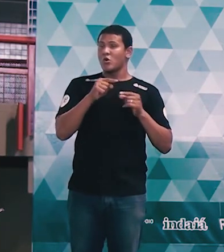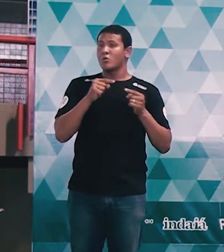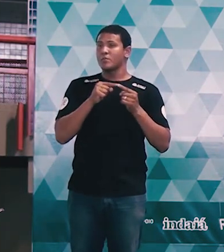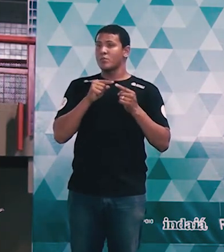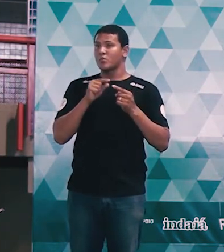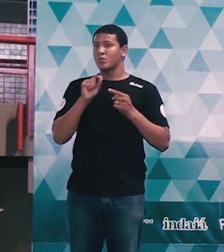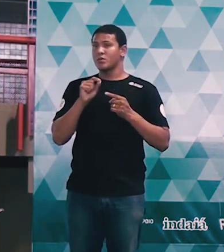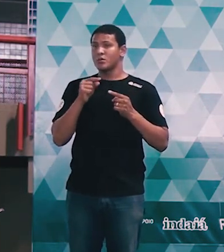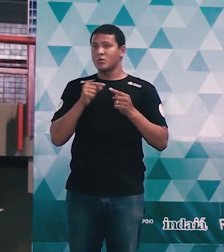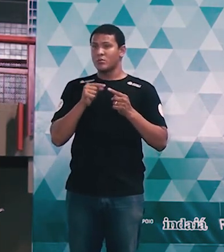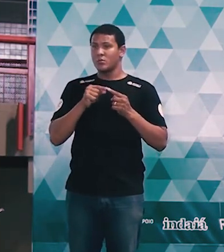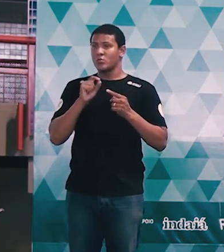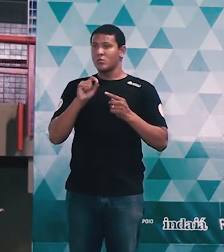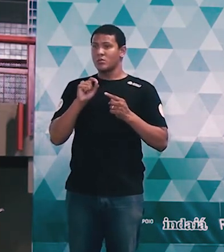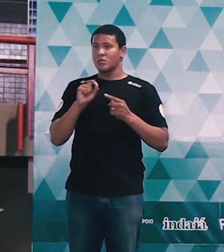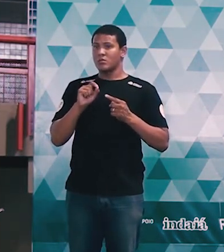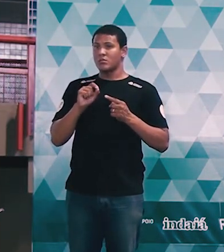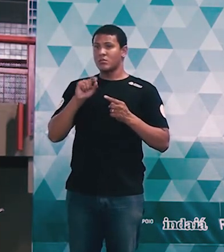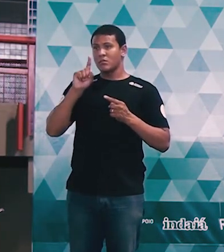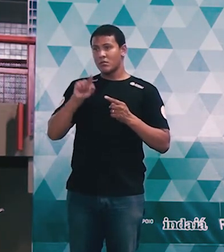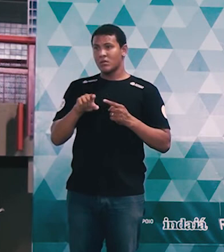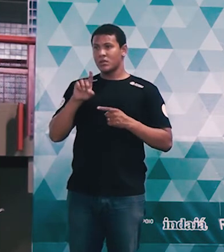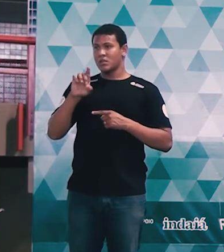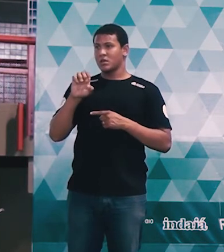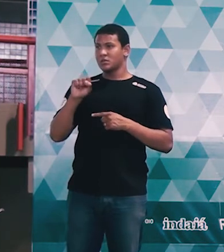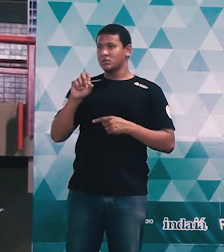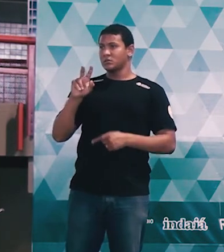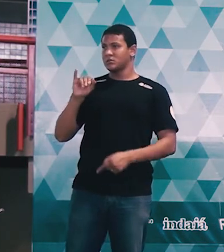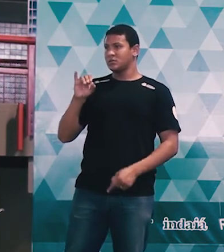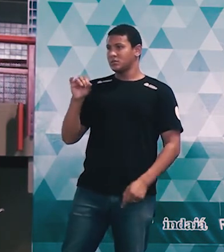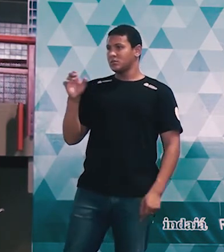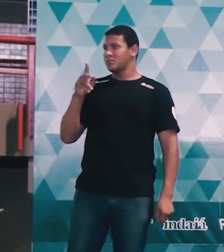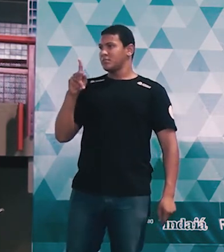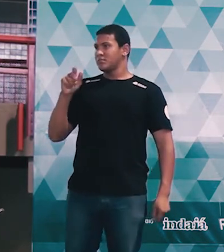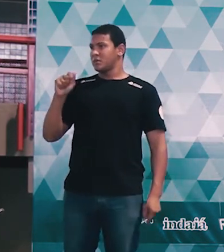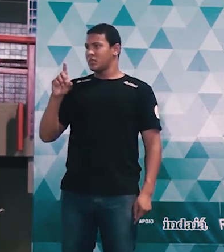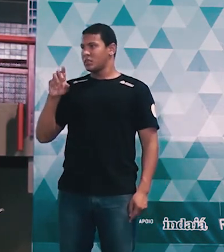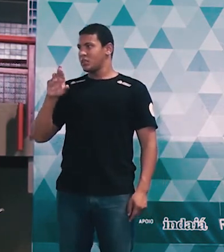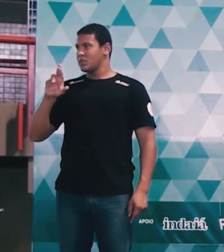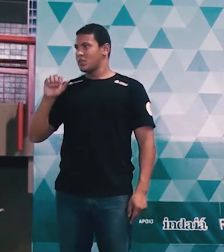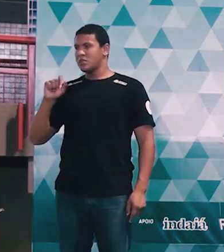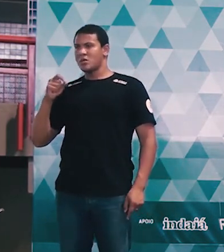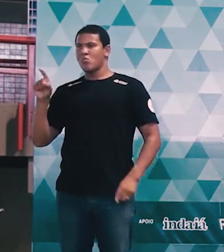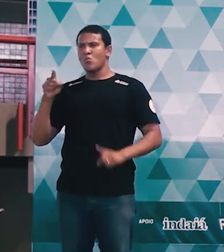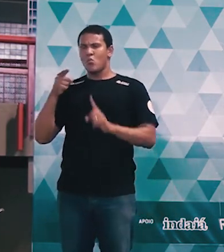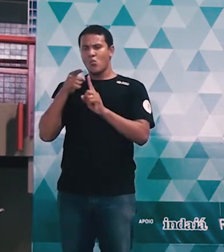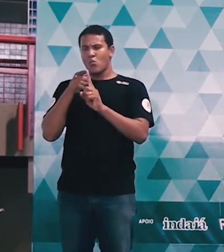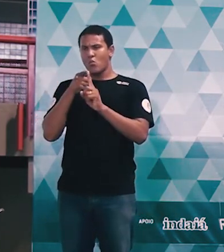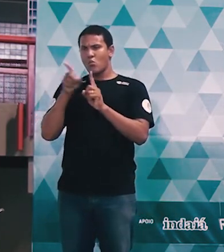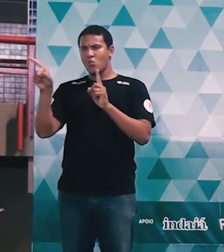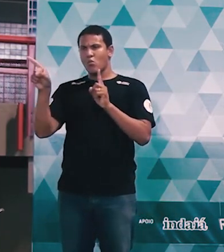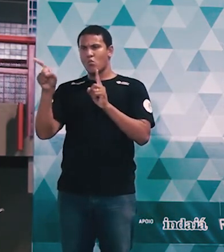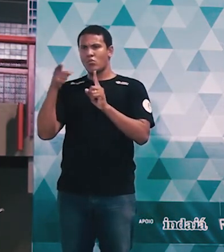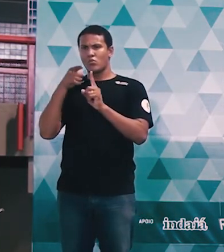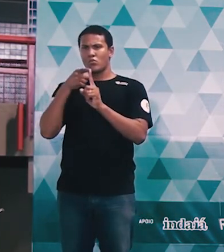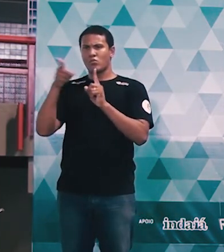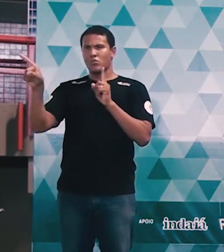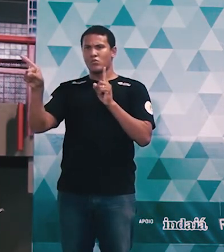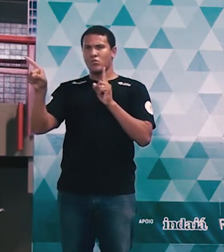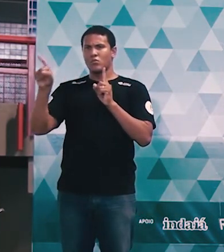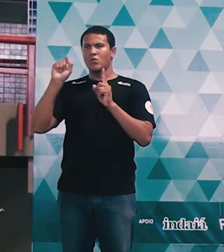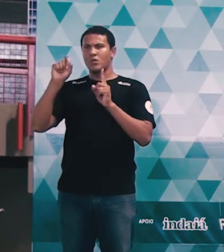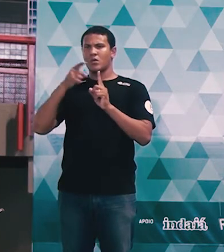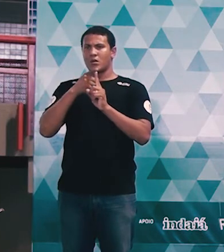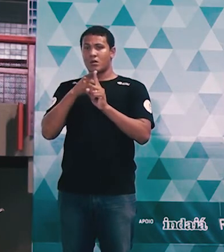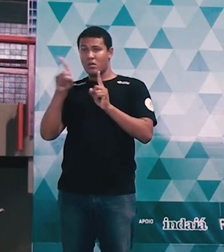Com um elemento que a gente chama de desvio padrão. O que é que acontece quando o desvio padrão é pequeno? Os